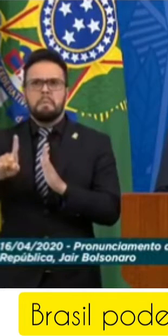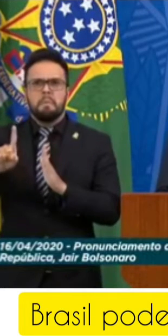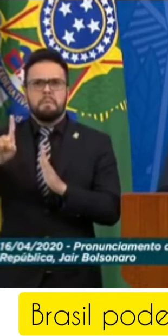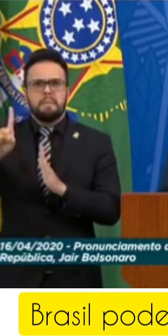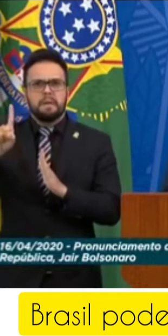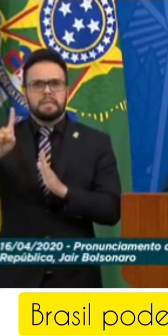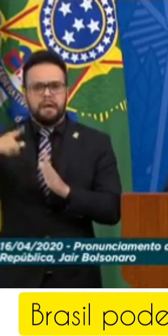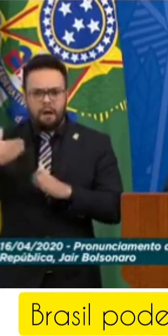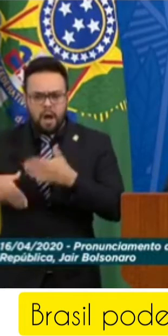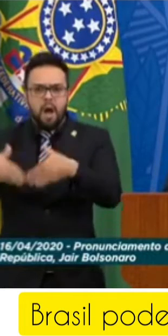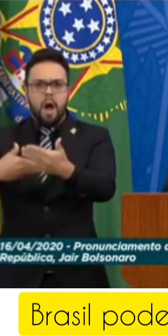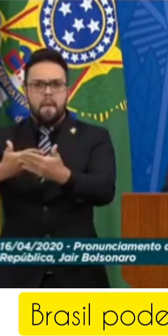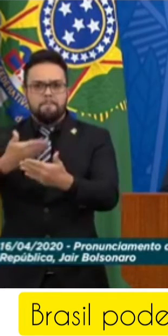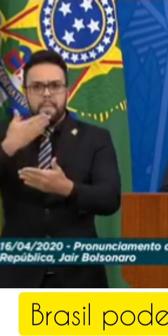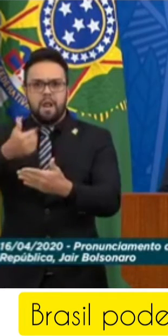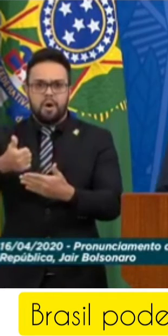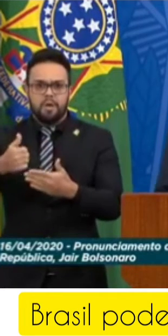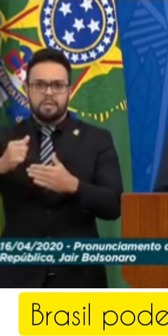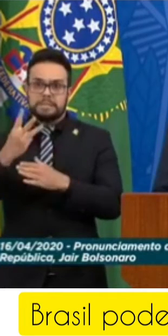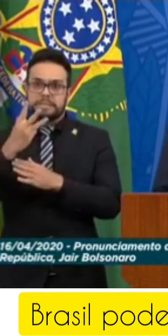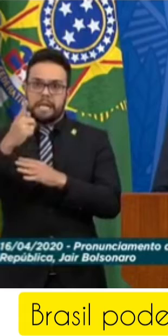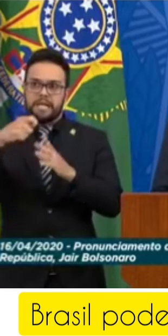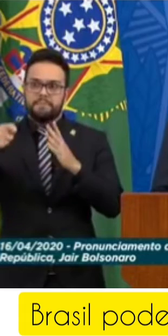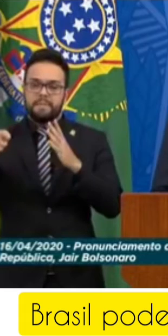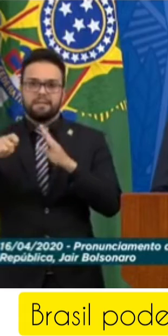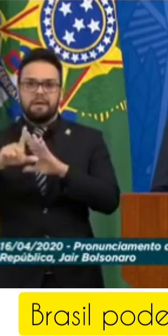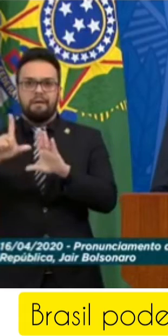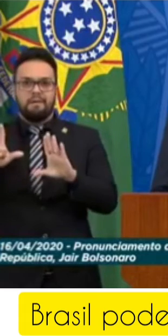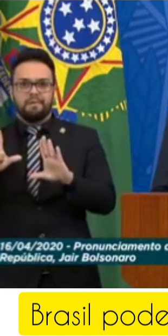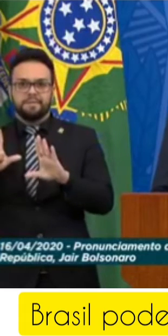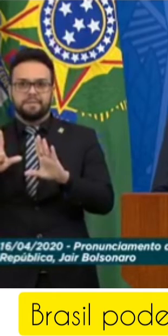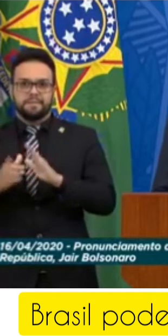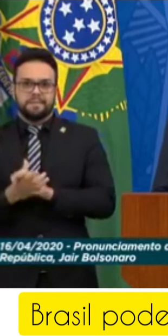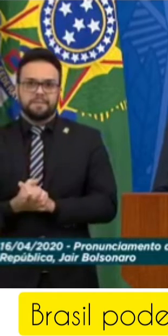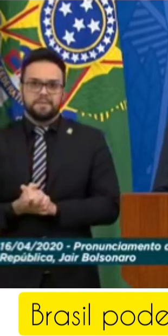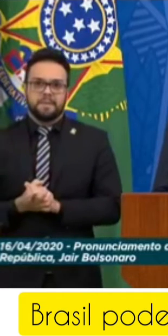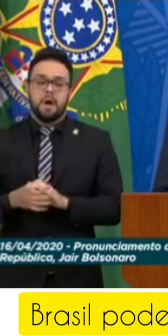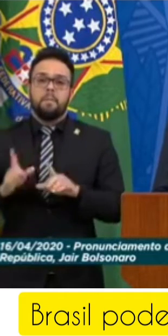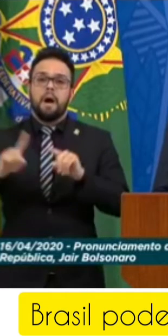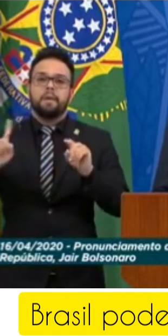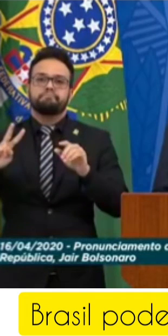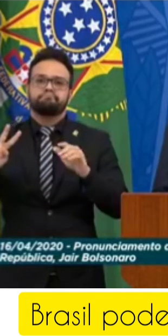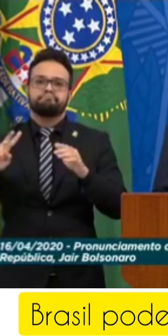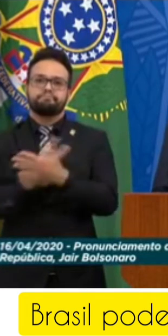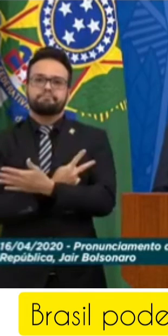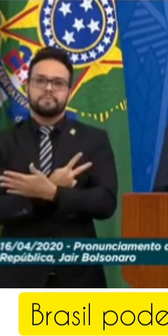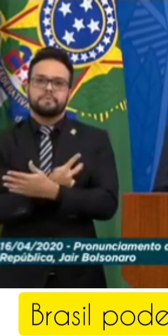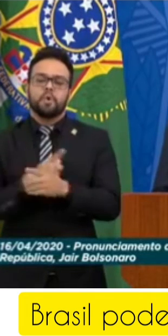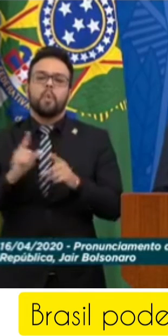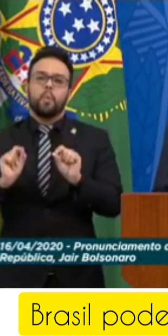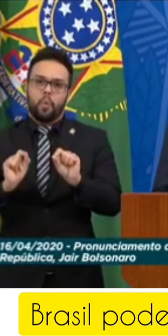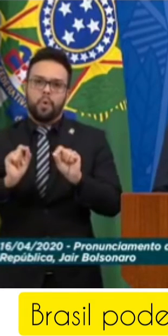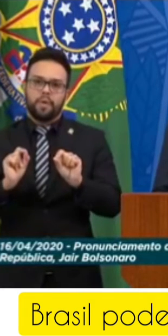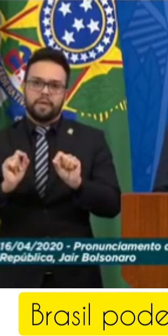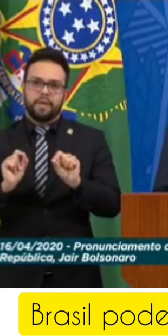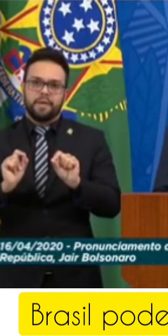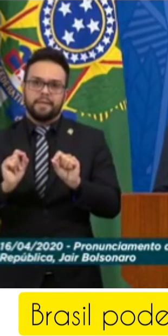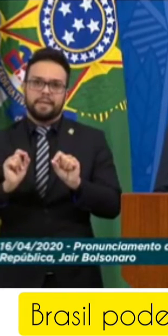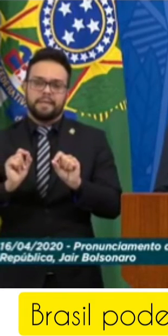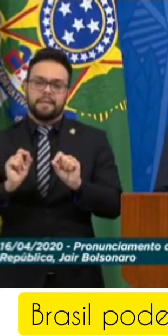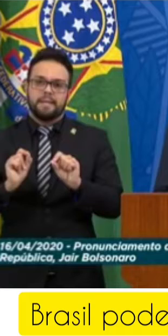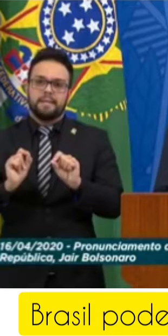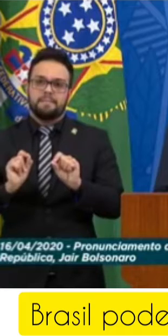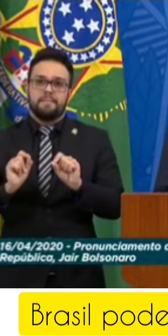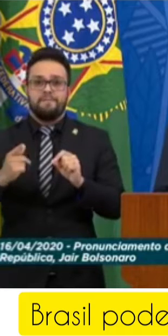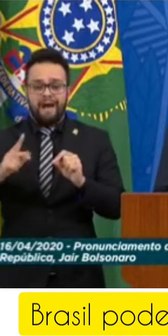tempo. Esse dar certo agora acontecerá, mas num tempo mais ampliado, onde eu